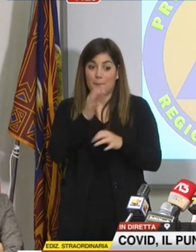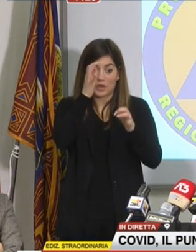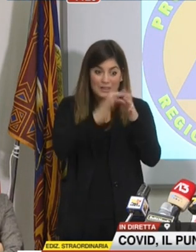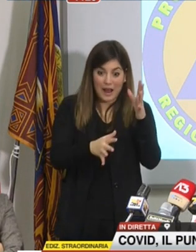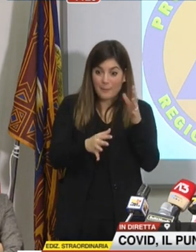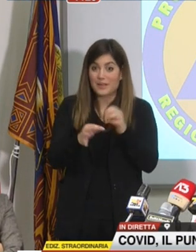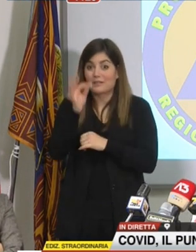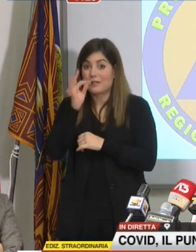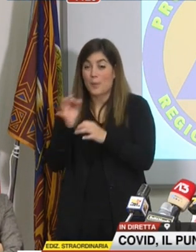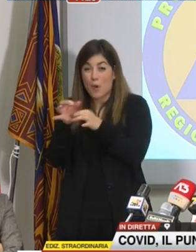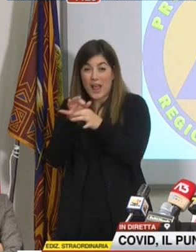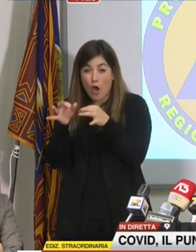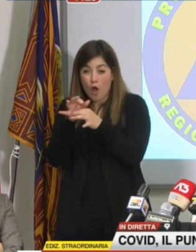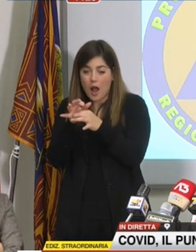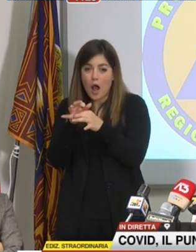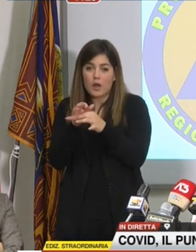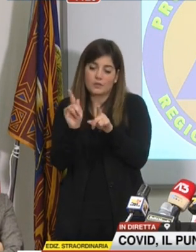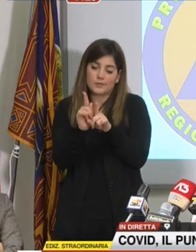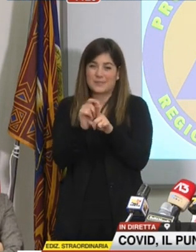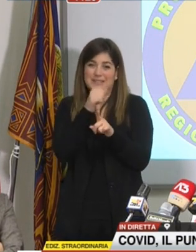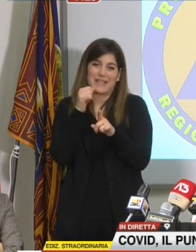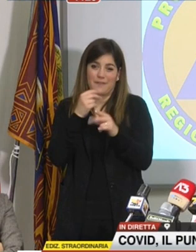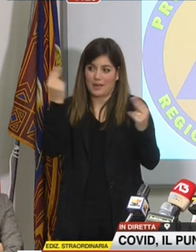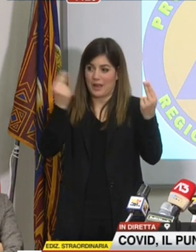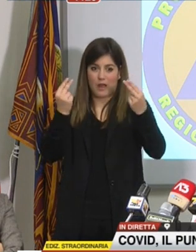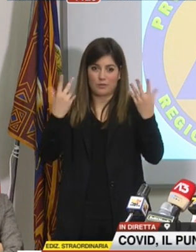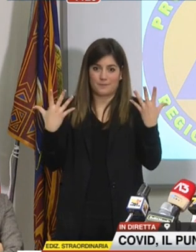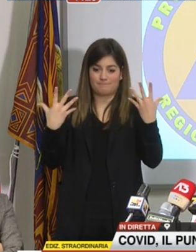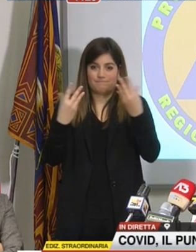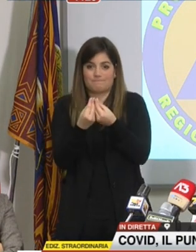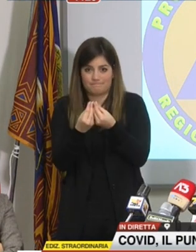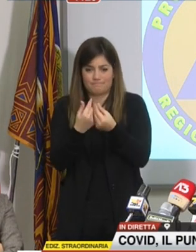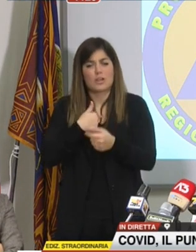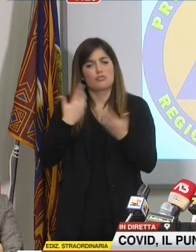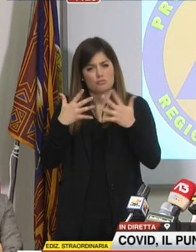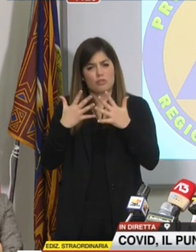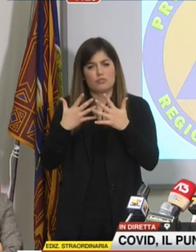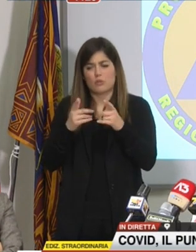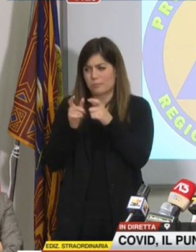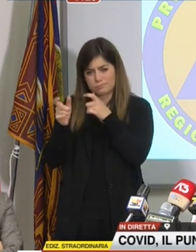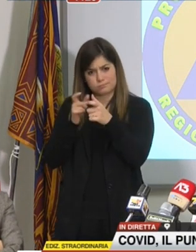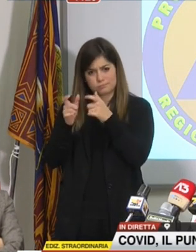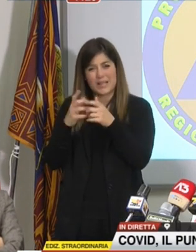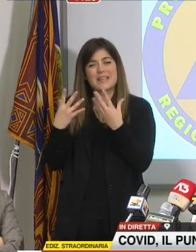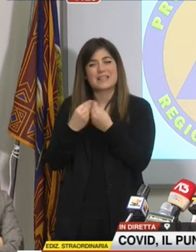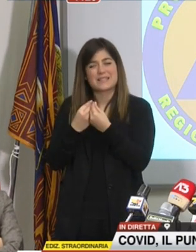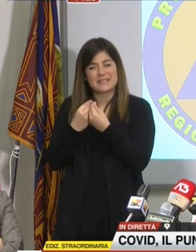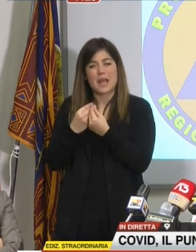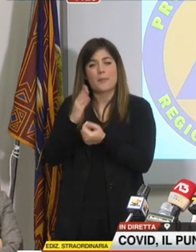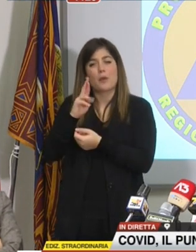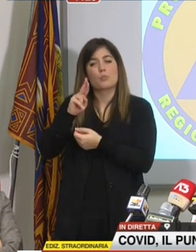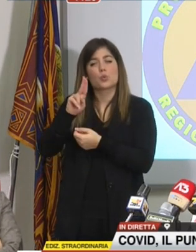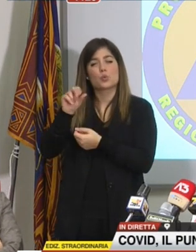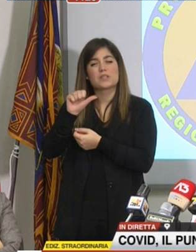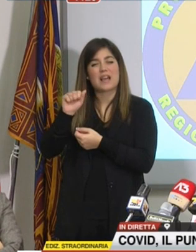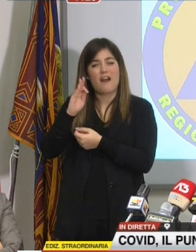parlato due o tre volte anche ieri con il professor Silvio Brusaferro di ISS, ho avuto incontro